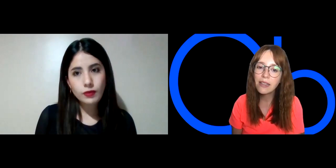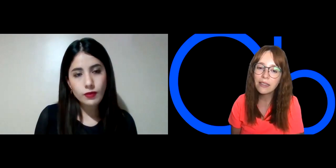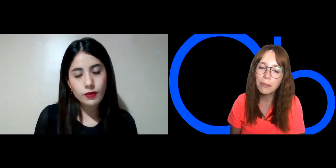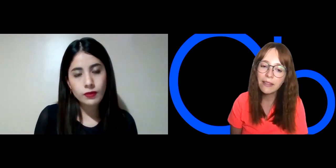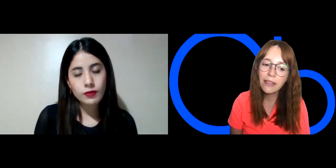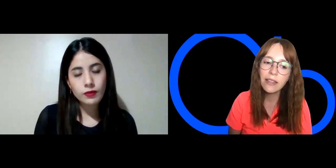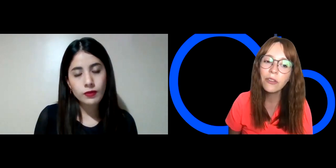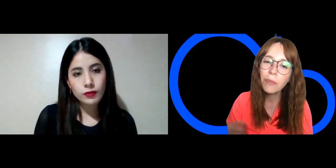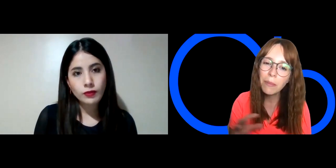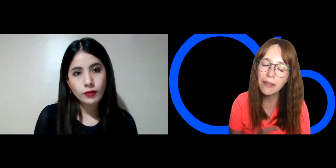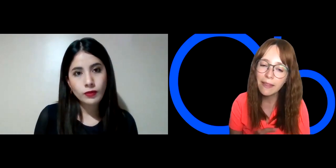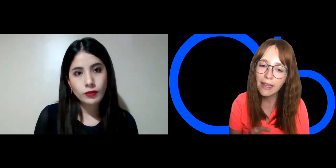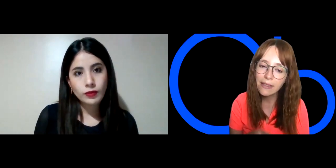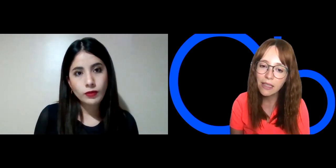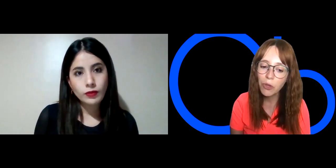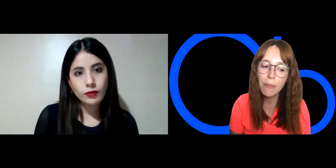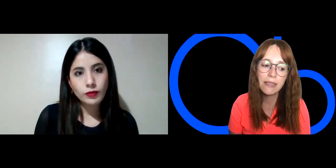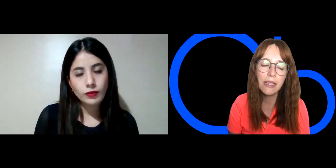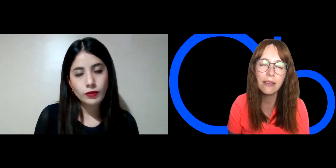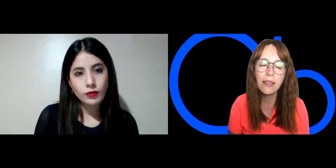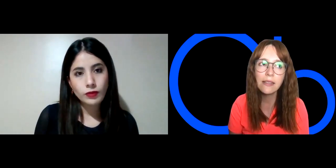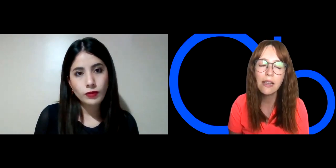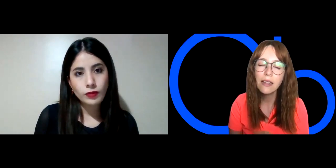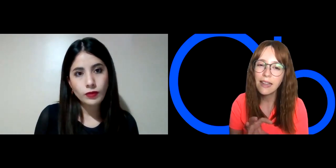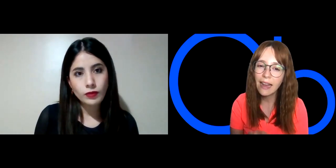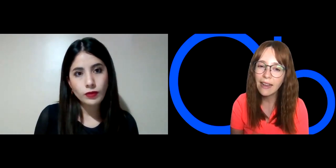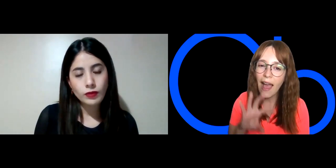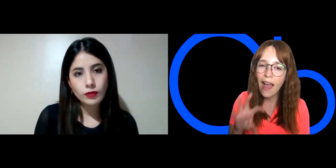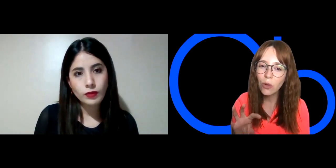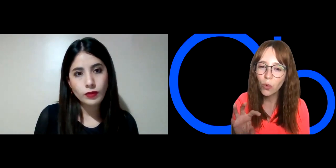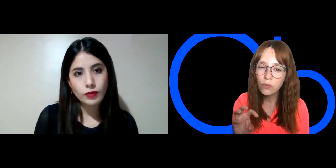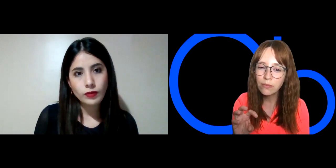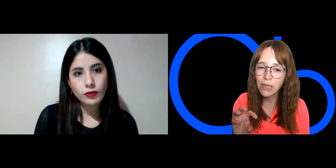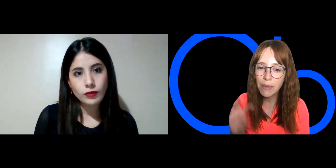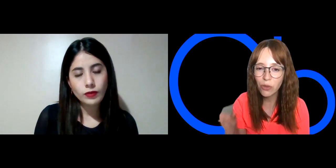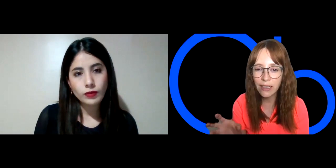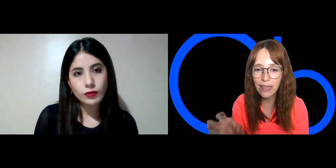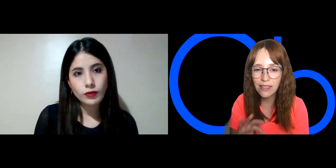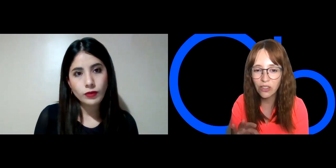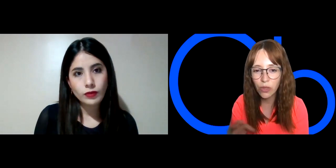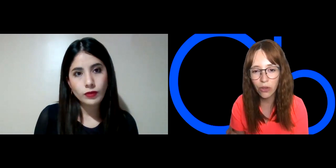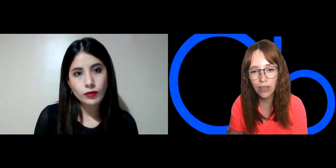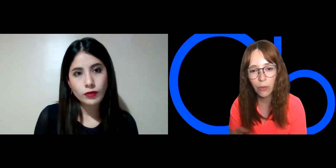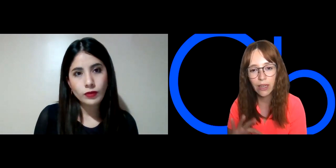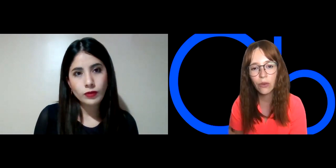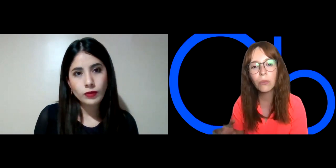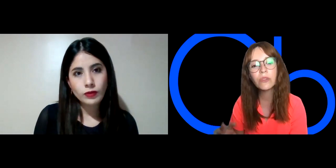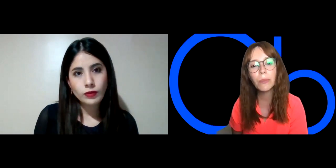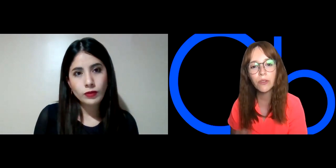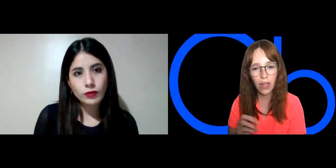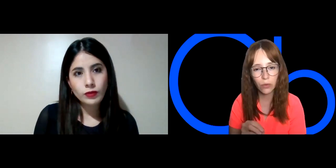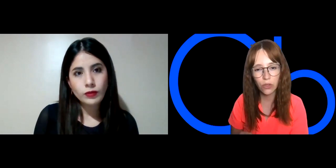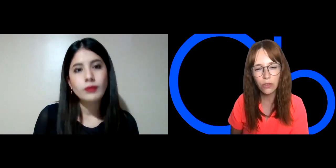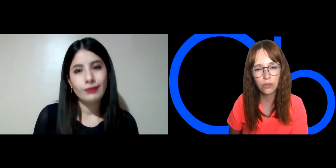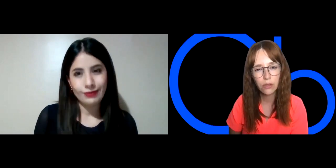saber exactamente quién. Normalmente, este tipo de pacientes traen a alguna persona que les ayuda con el lenguaje, ¿no? Como un